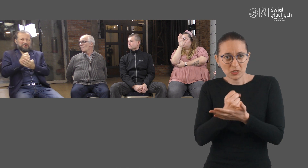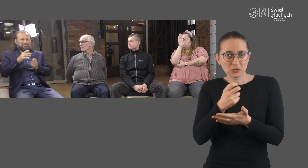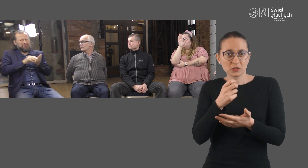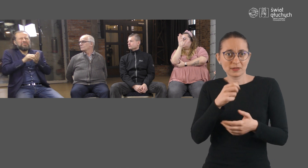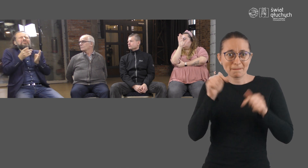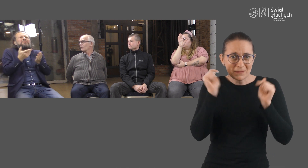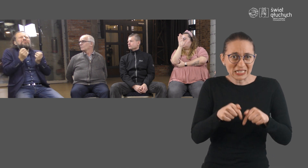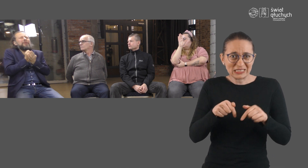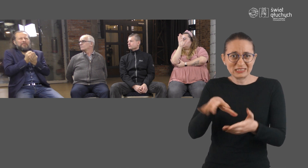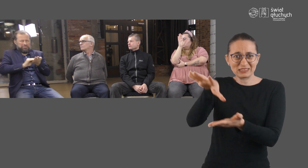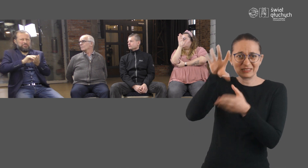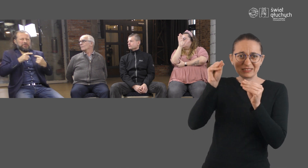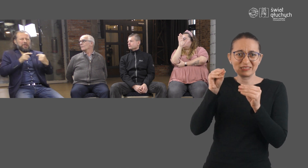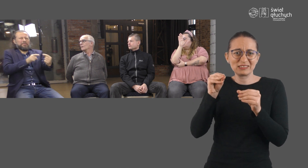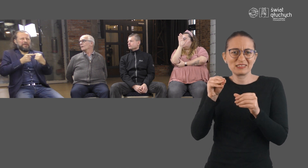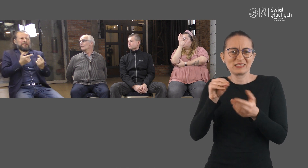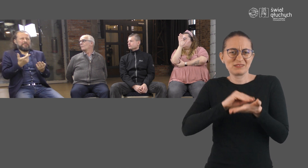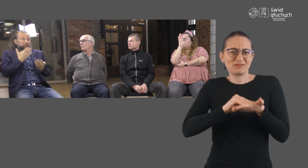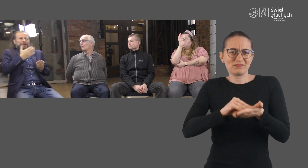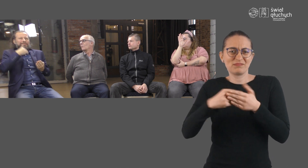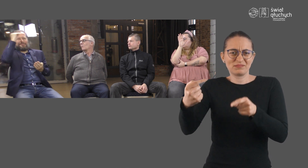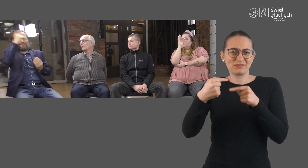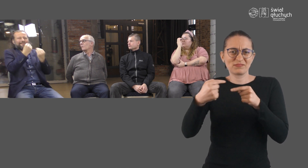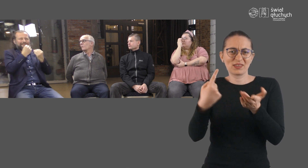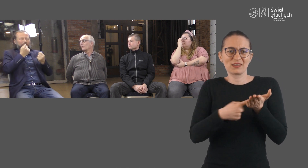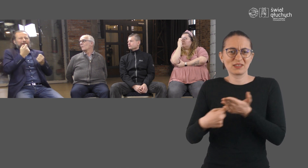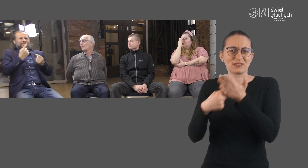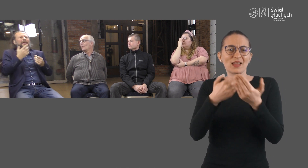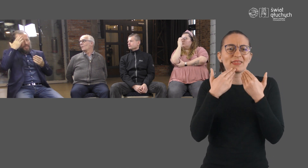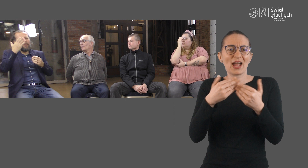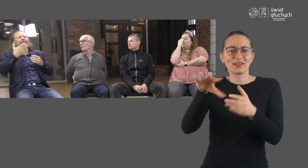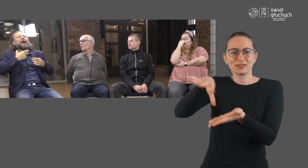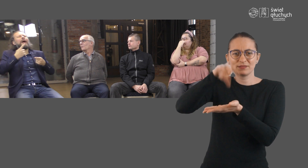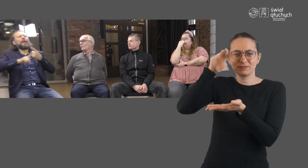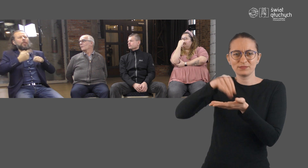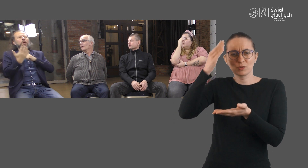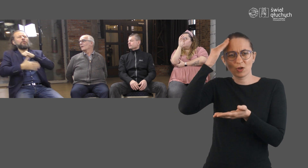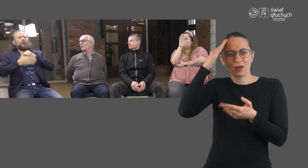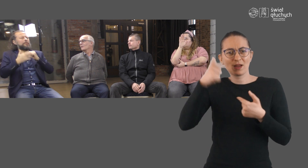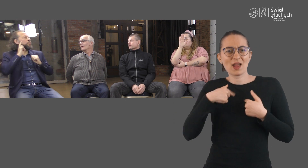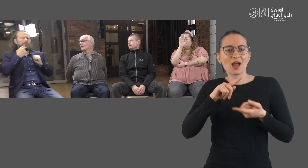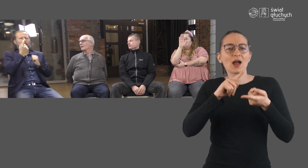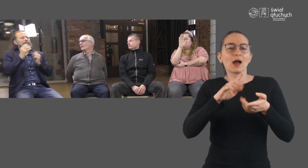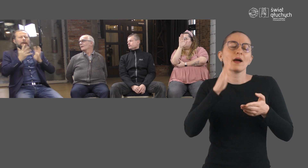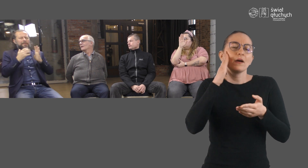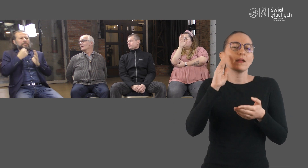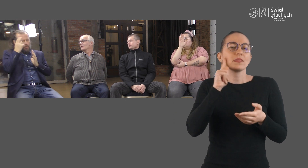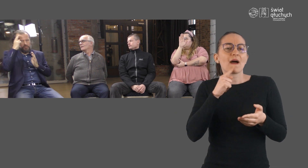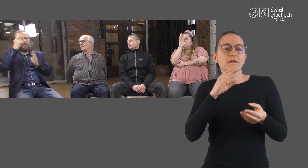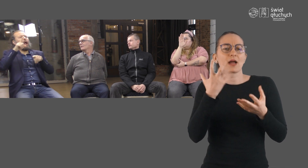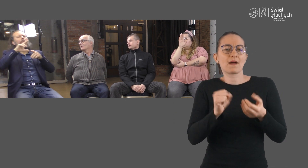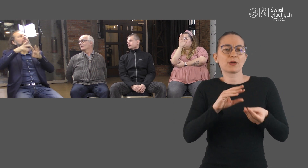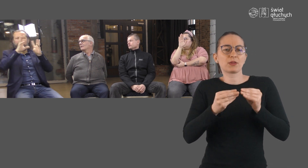tłumacza. Na przykład do zwykłych spraw tak naprawdę nie jest potrzebny tłumacz. Możemy na kartce się dogadać, ale